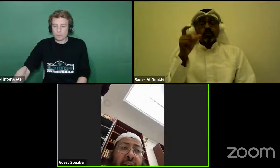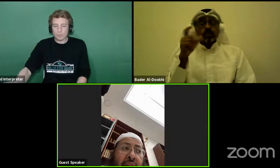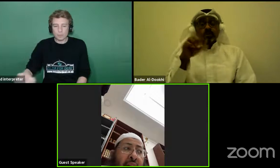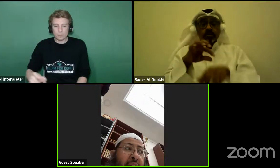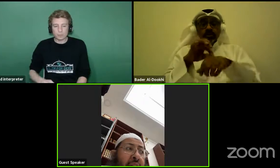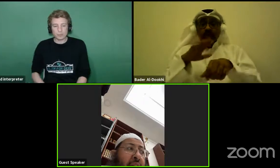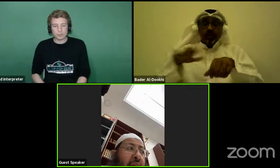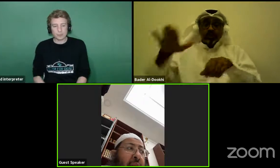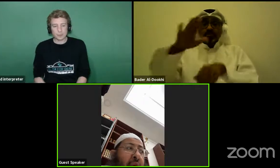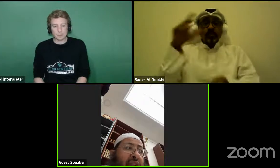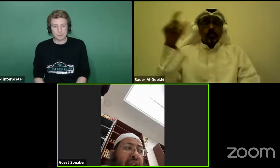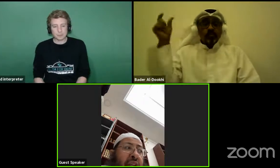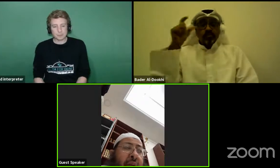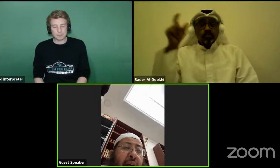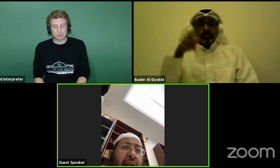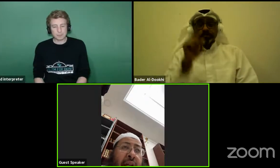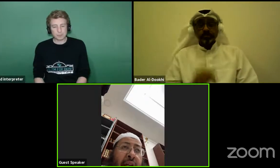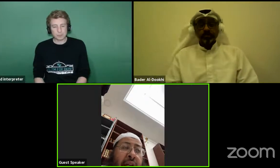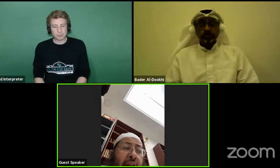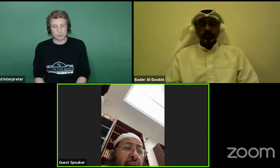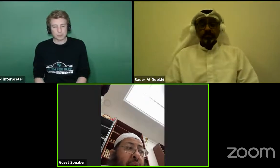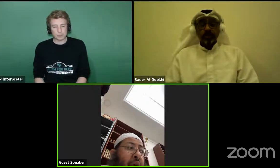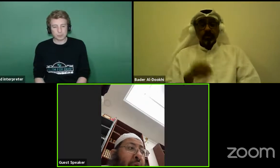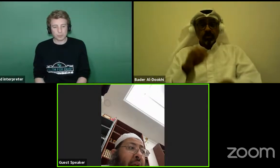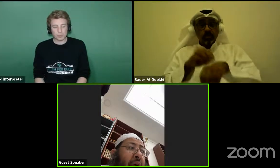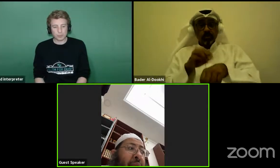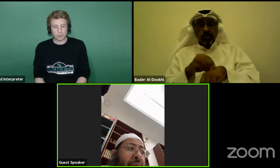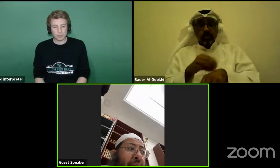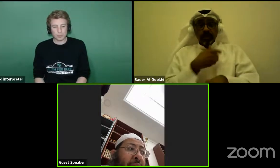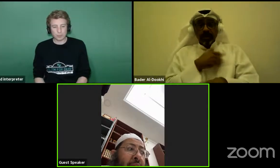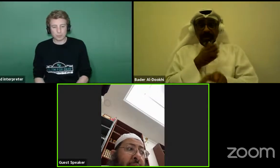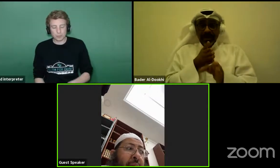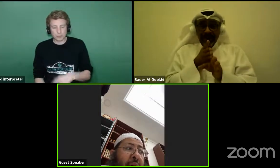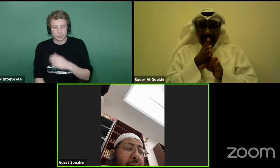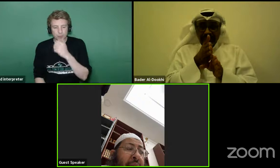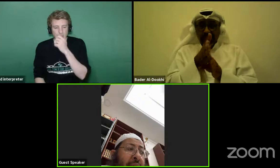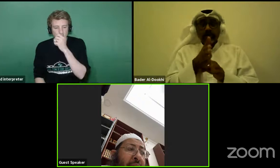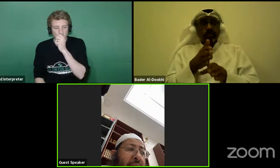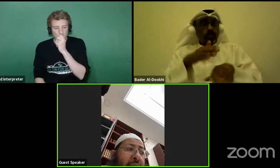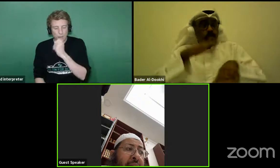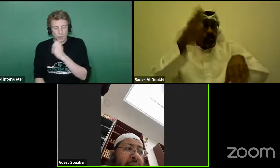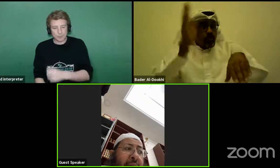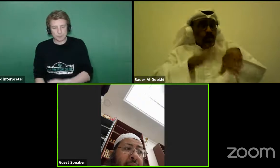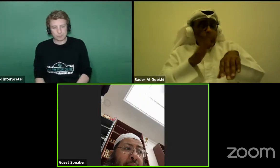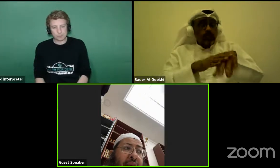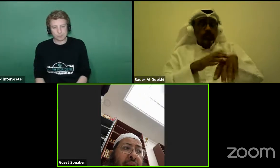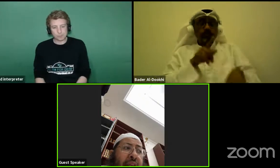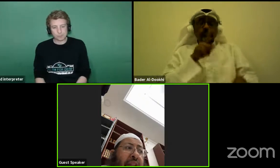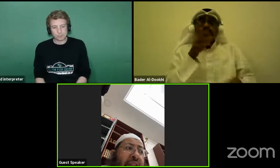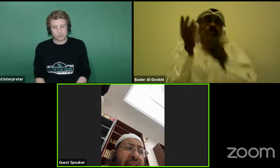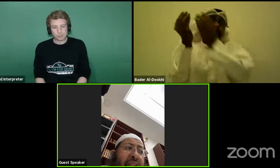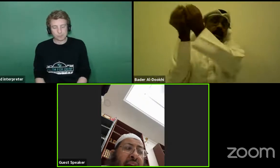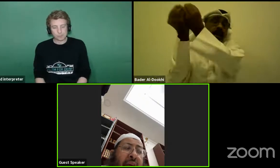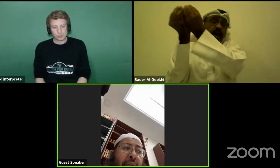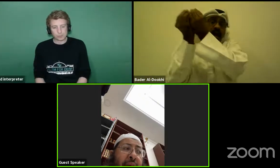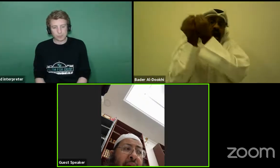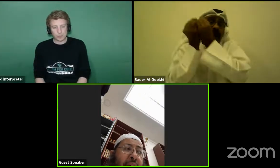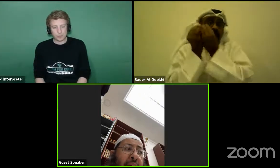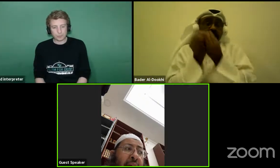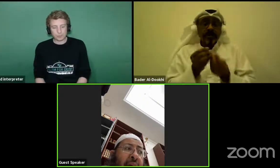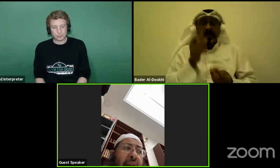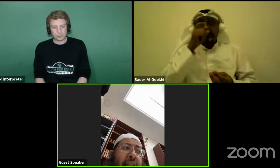المؤمنين بوصف الإيمان ليخبرهم بما من به عليهم من فريضة